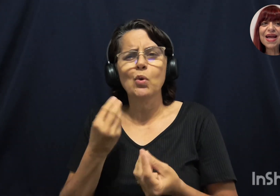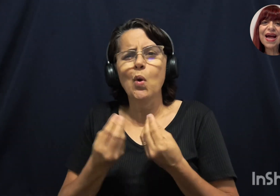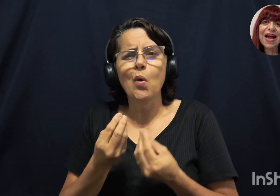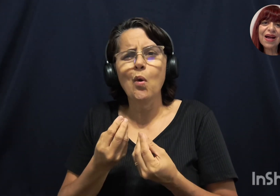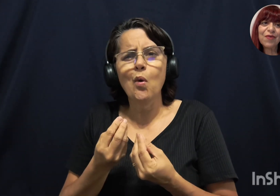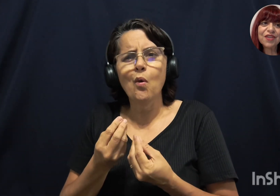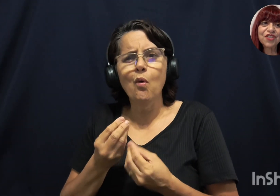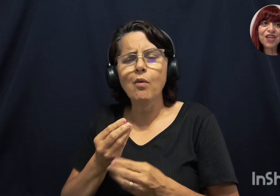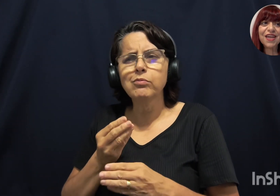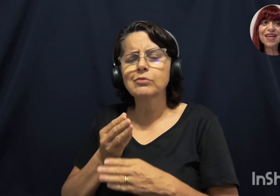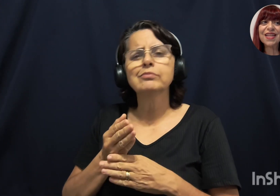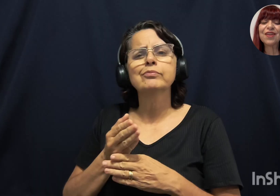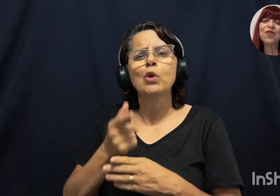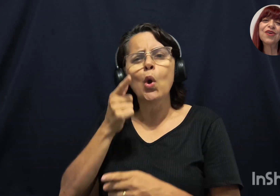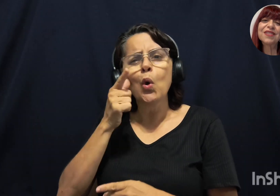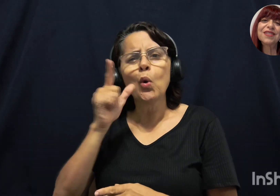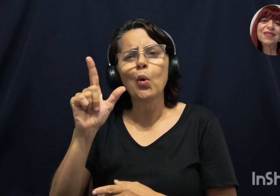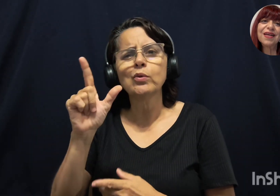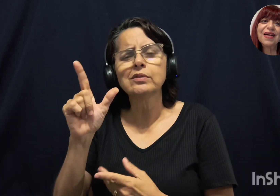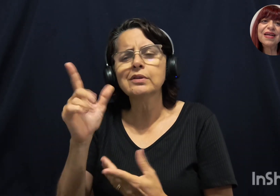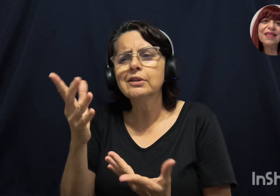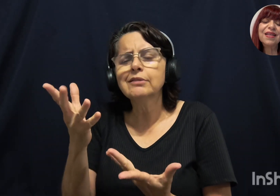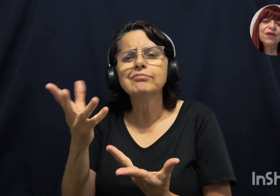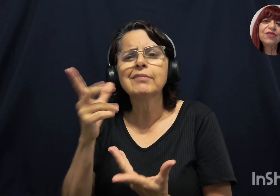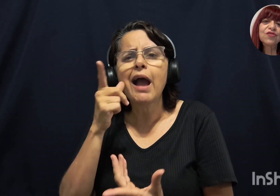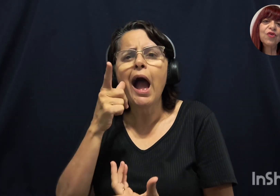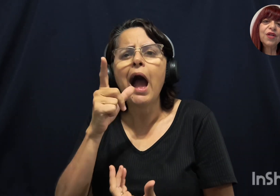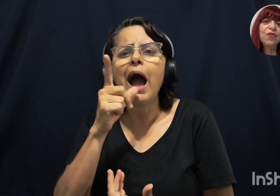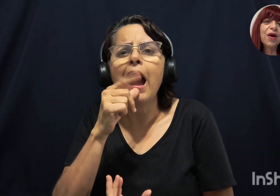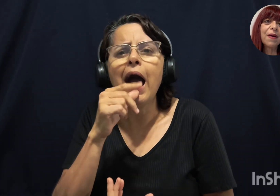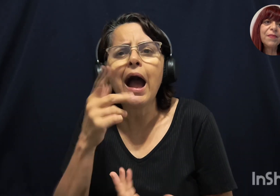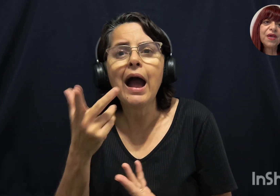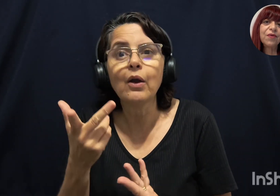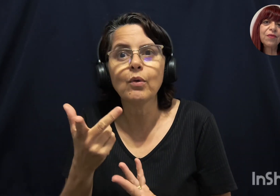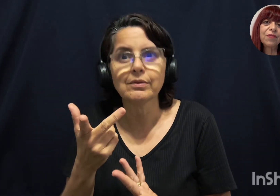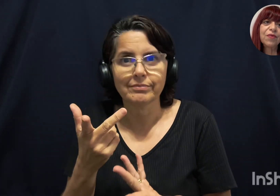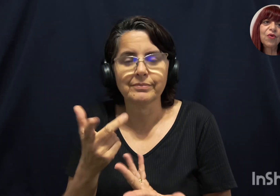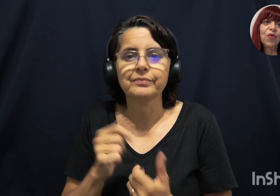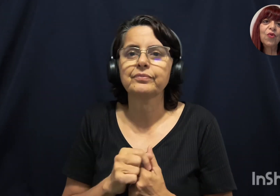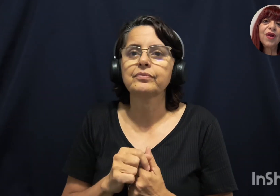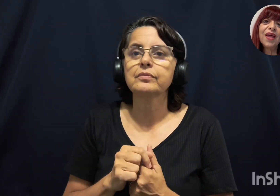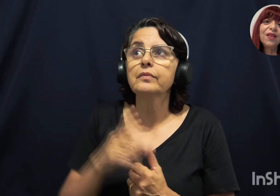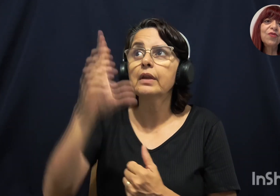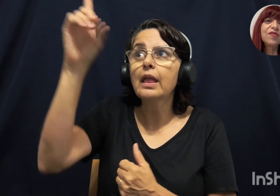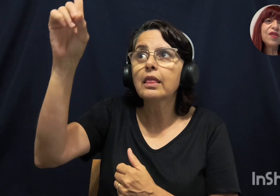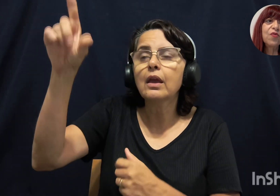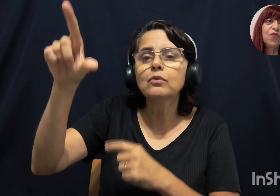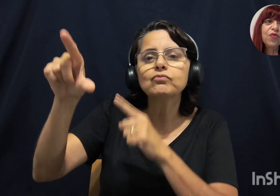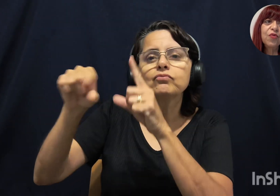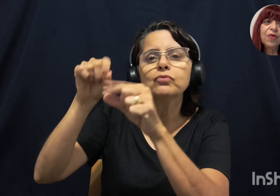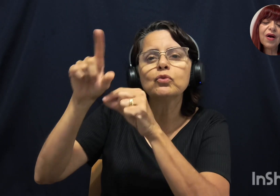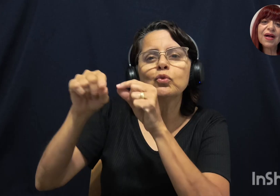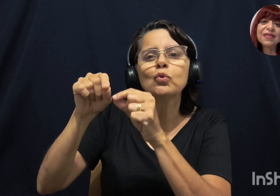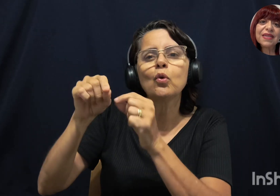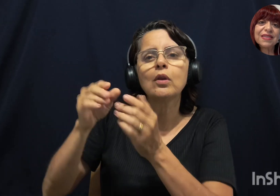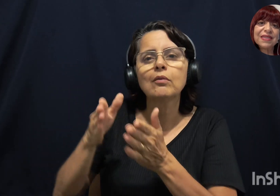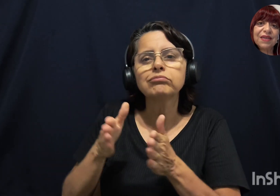que esta água chegue até nós, Deus escolheu um caminho, um leito